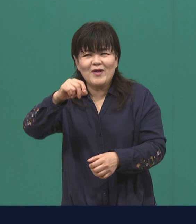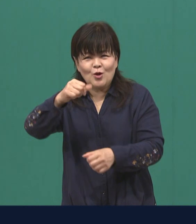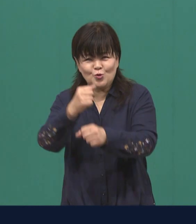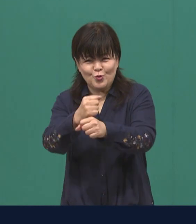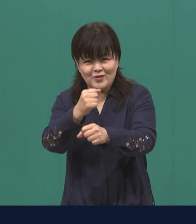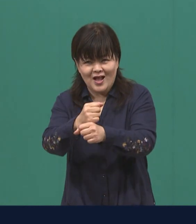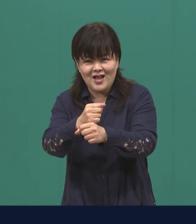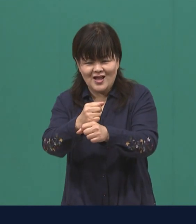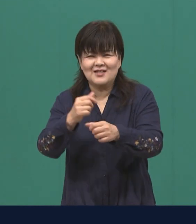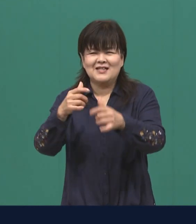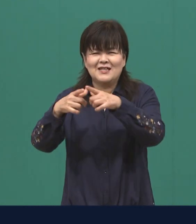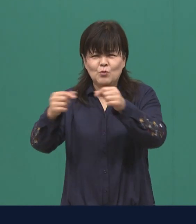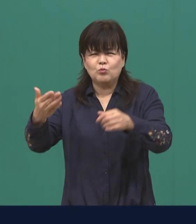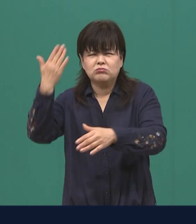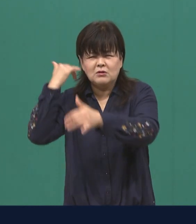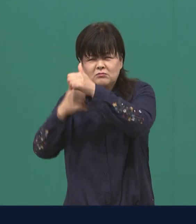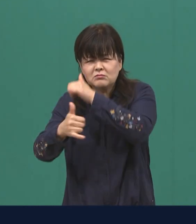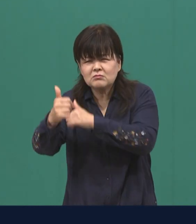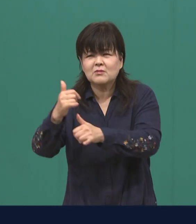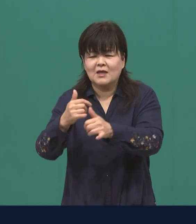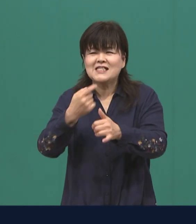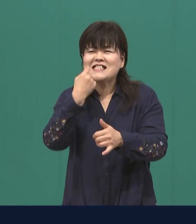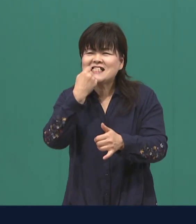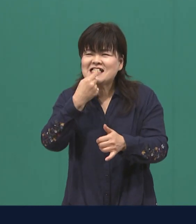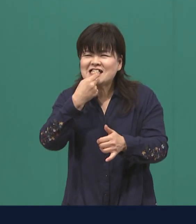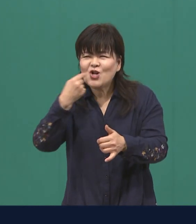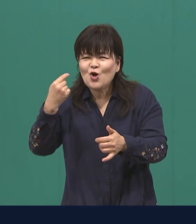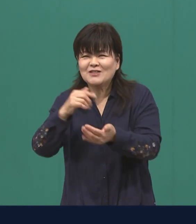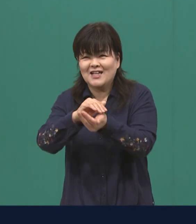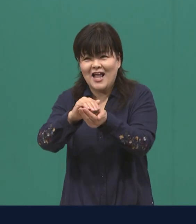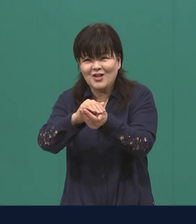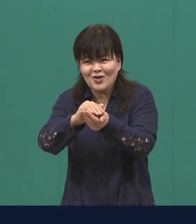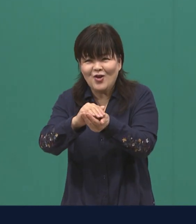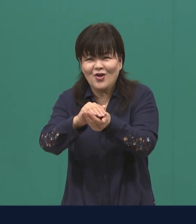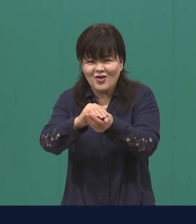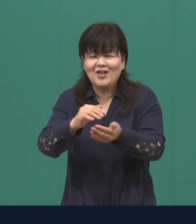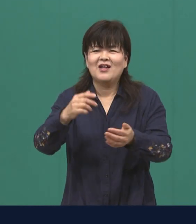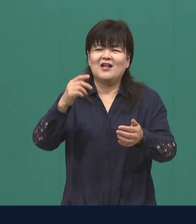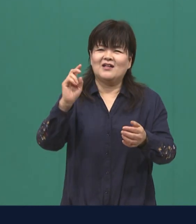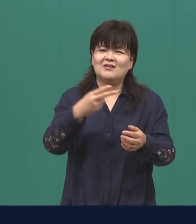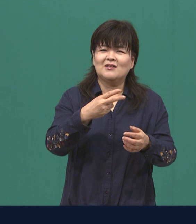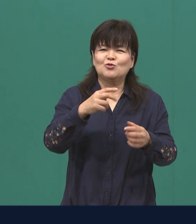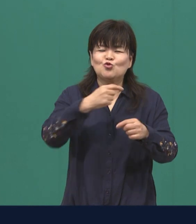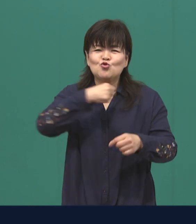県内産の米粉で作った日本古来の白い団子のほか、